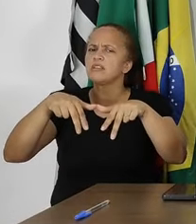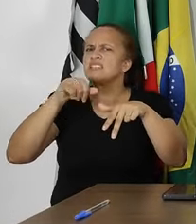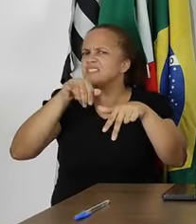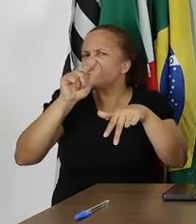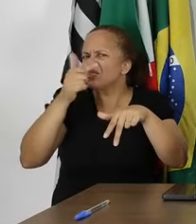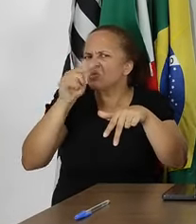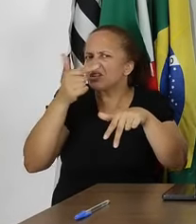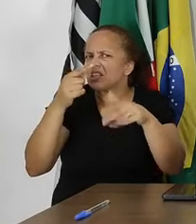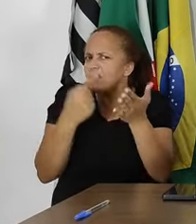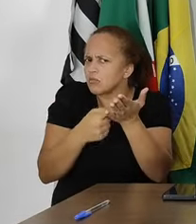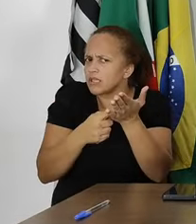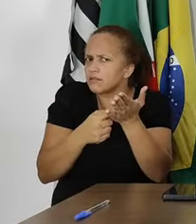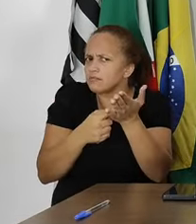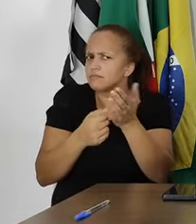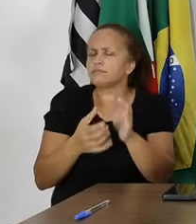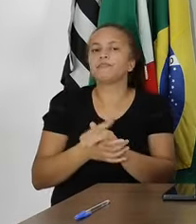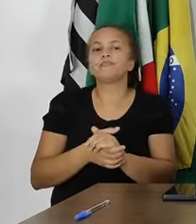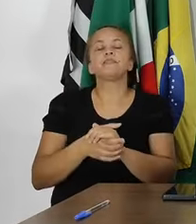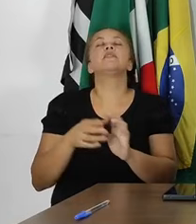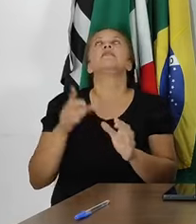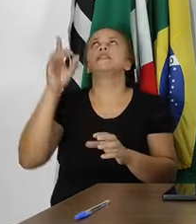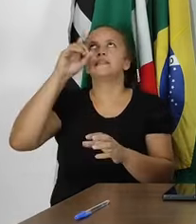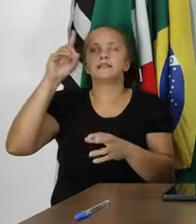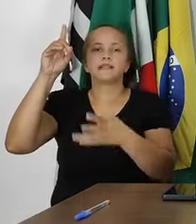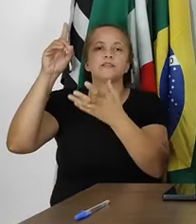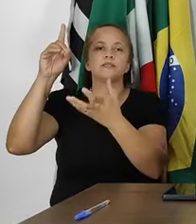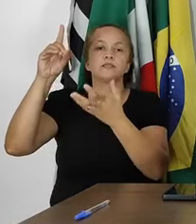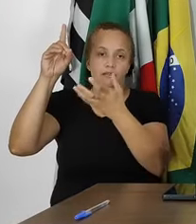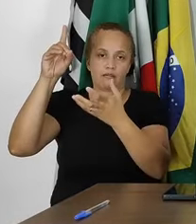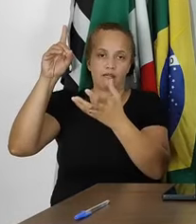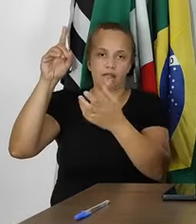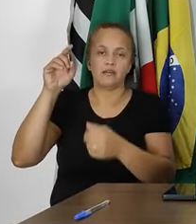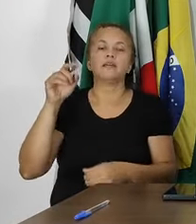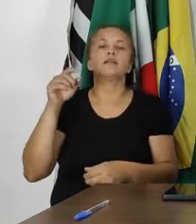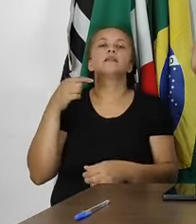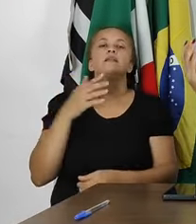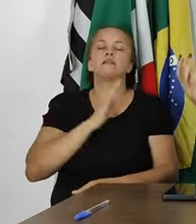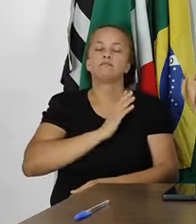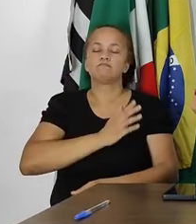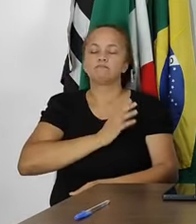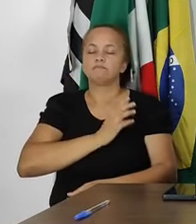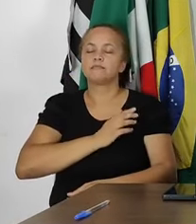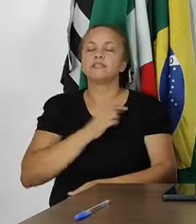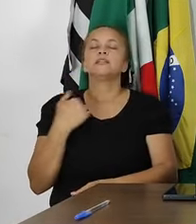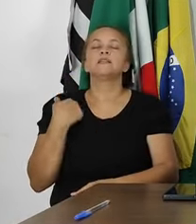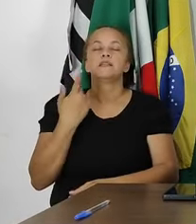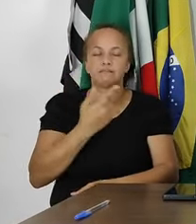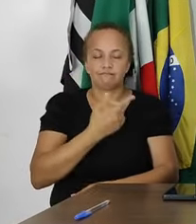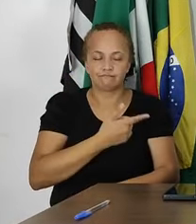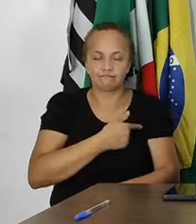Então, o desejo do coração de Deus é que, de fato, a gente tenha essa mentalidade